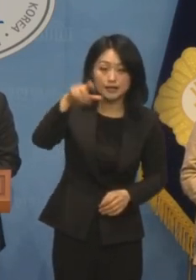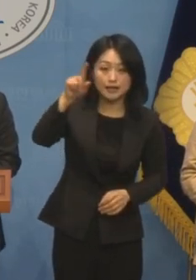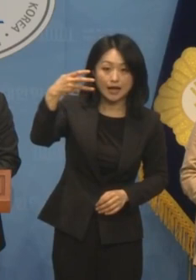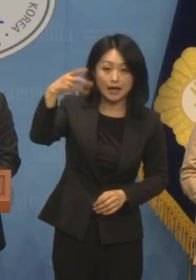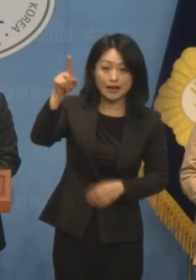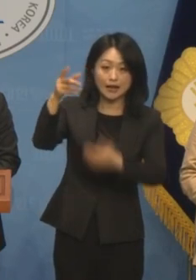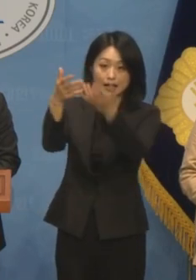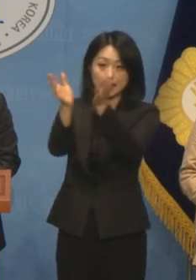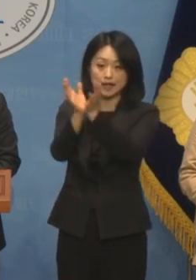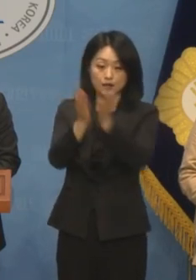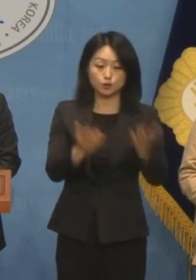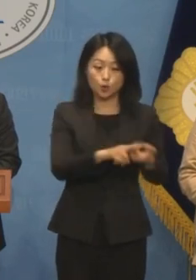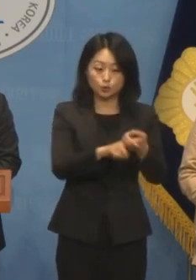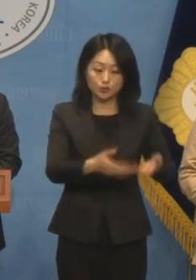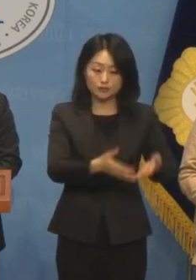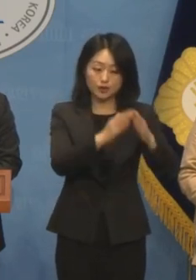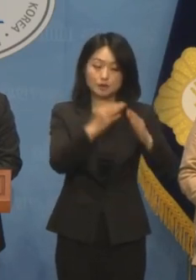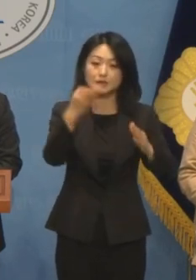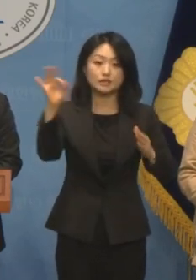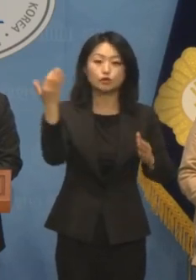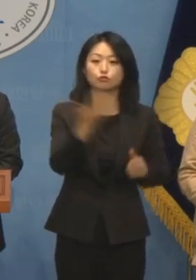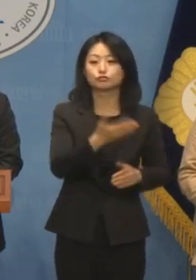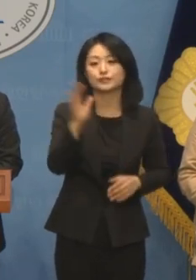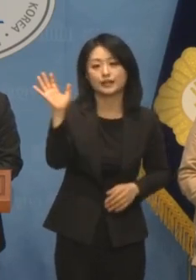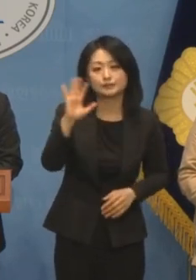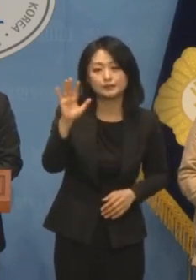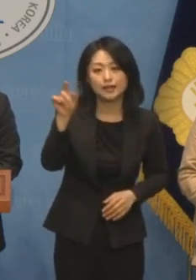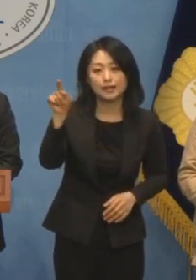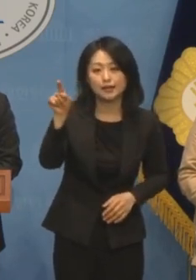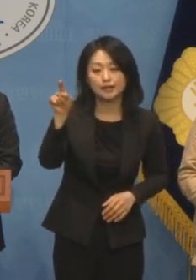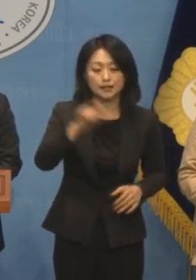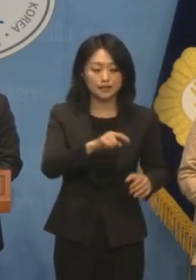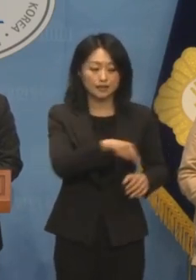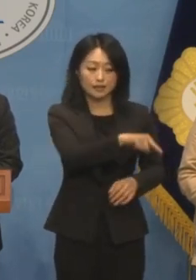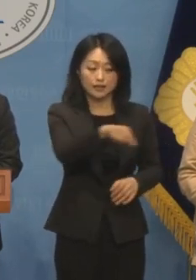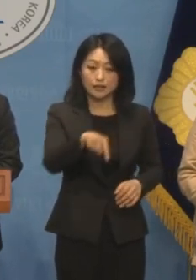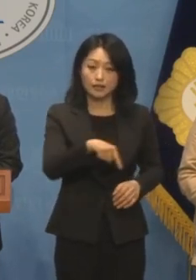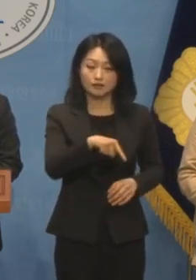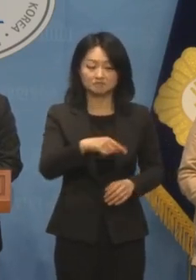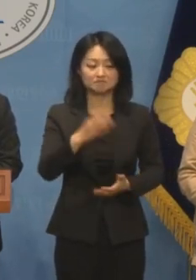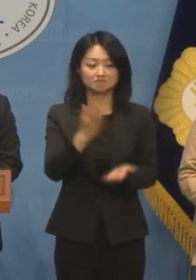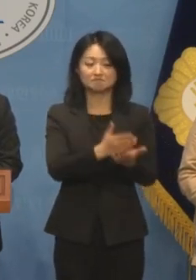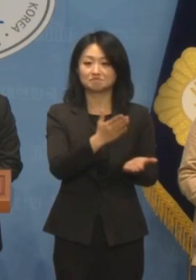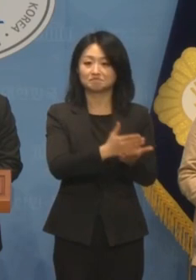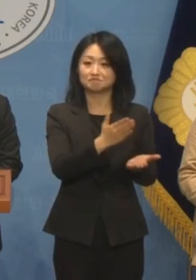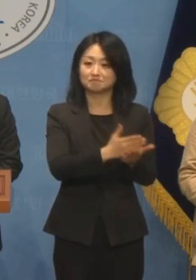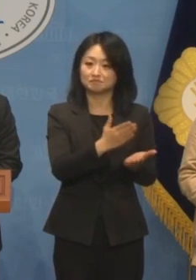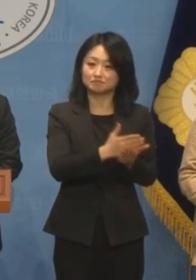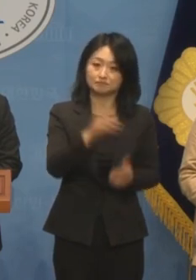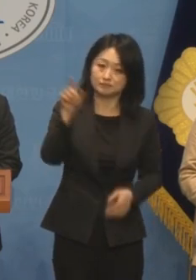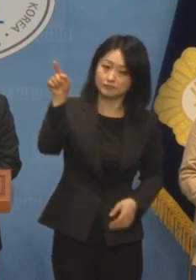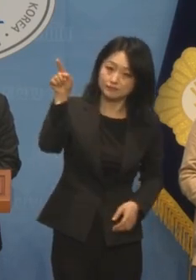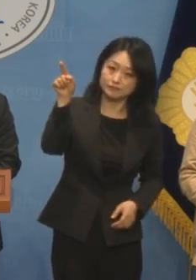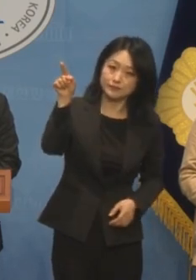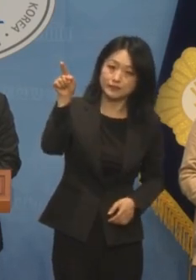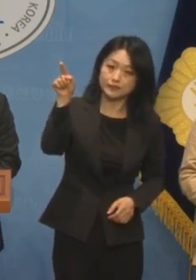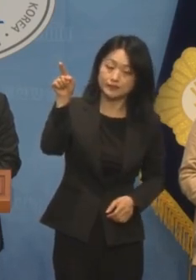카라는 노조의 설립 자체를 인정하고 싶지 않아 하고 그 존재 자체를 부정하고 싶어하는 느낌을 주고 있습니다.